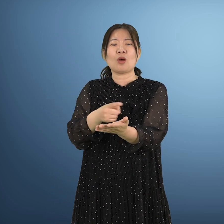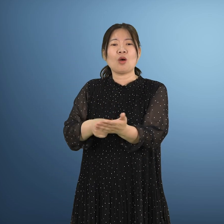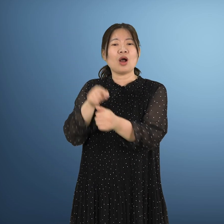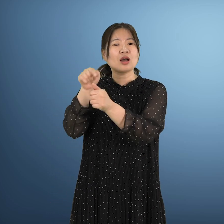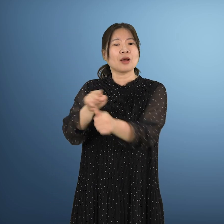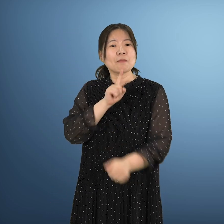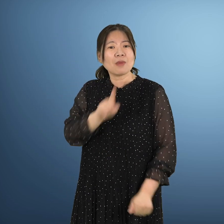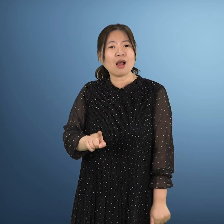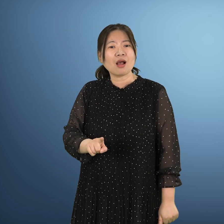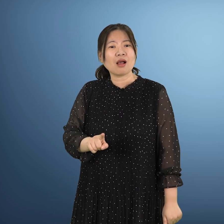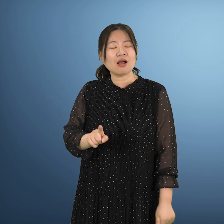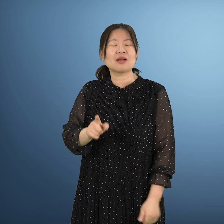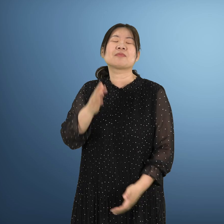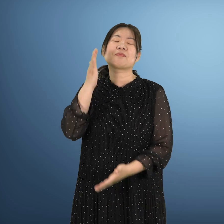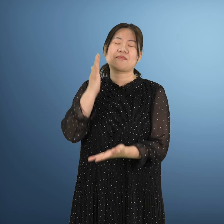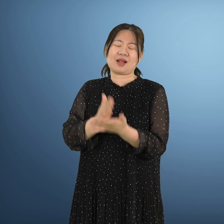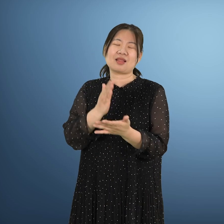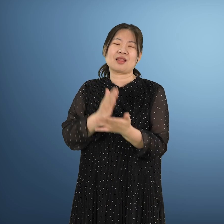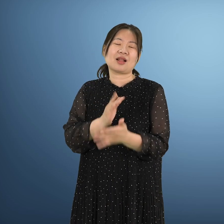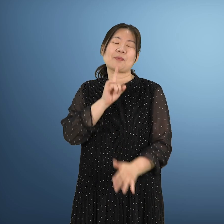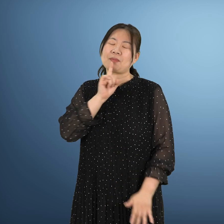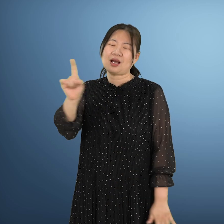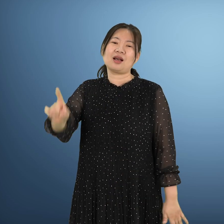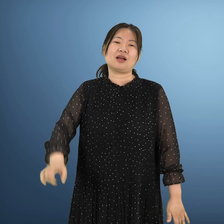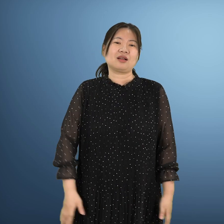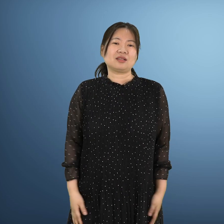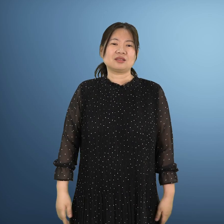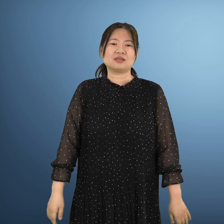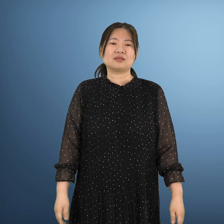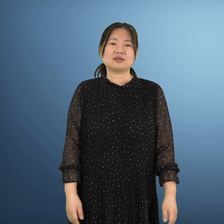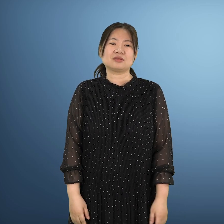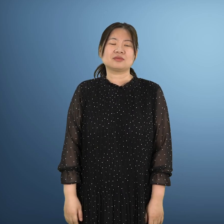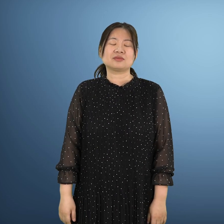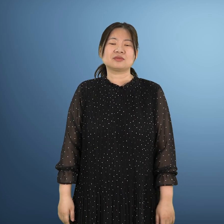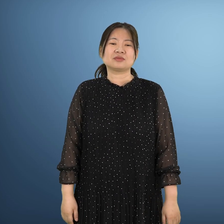보복하란 얘기입니까? 하지 말란 얘기입니까? 보복하지 말라 그 말이에요.